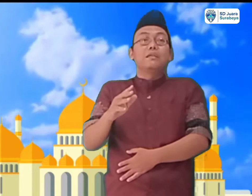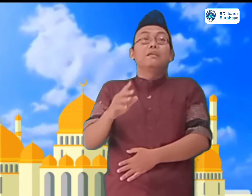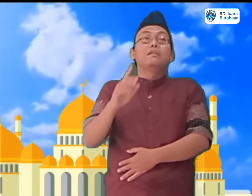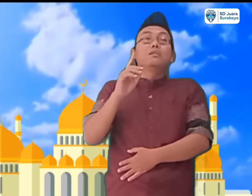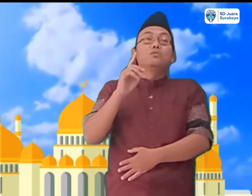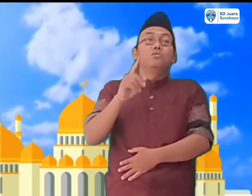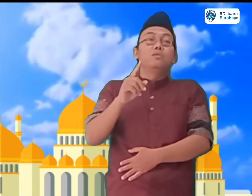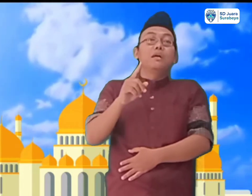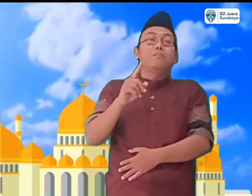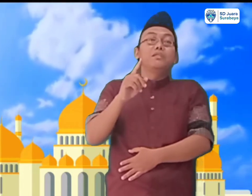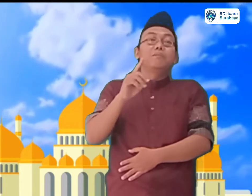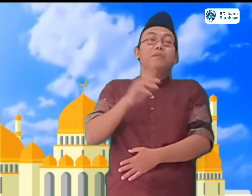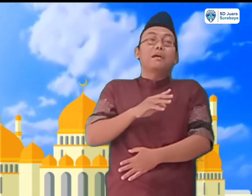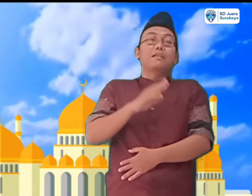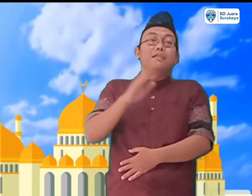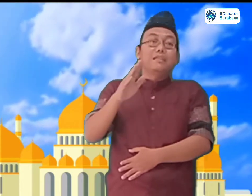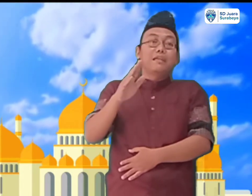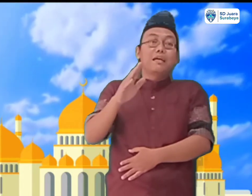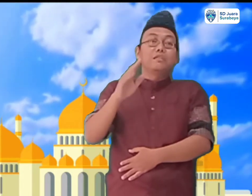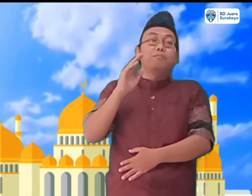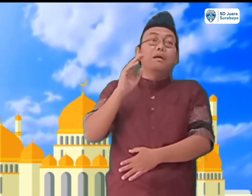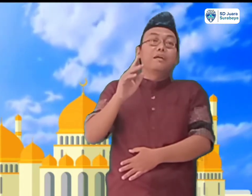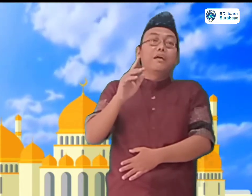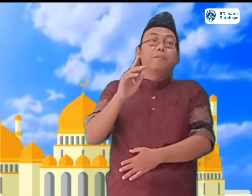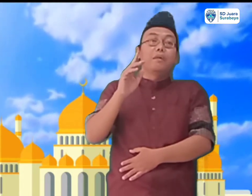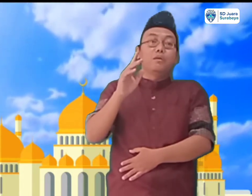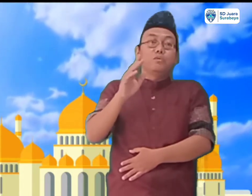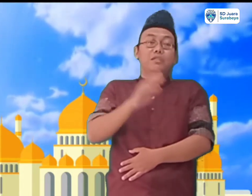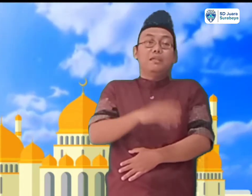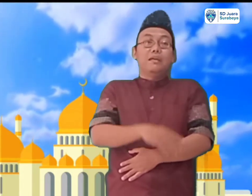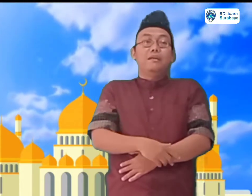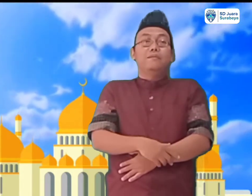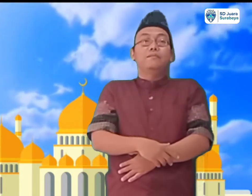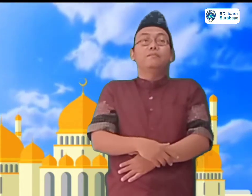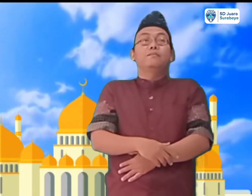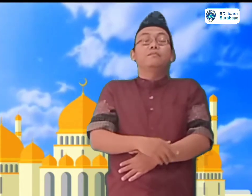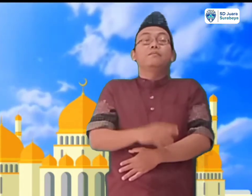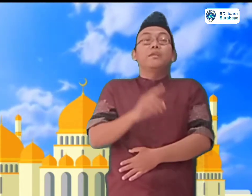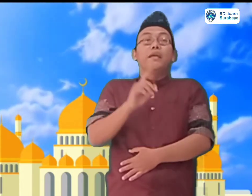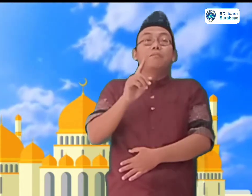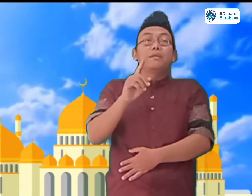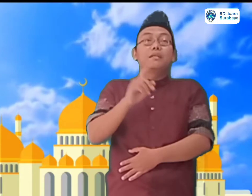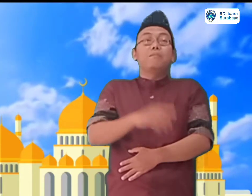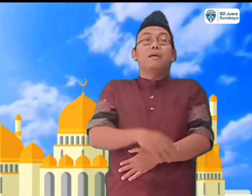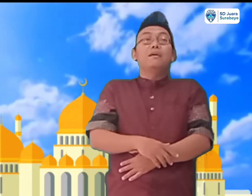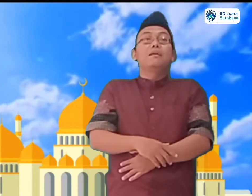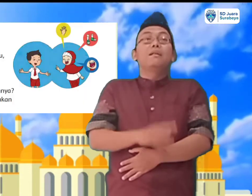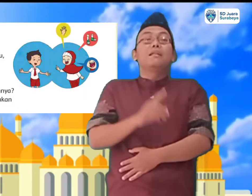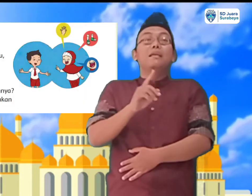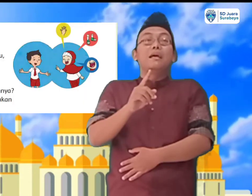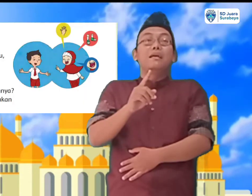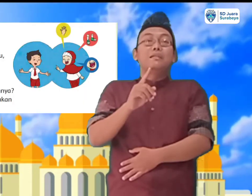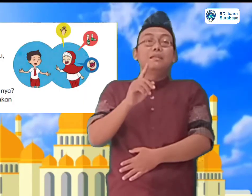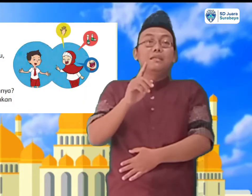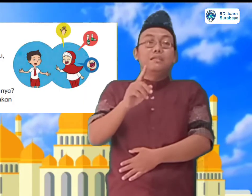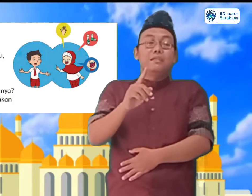menciptakan kita sebagai manusia. Yang pertama, lihat diri sendiri.